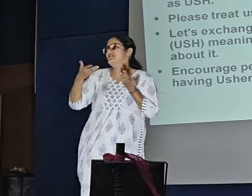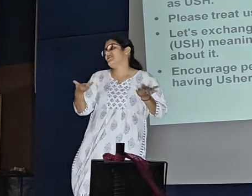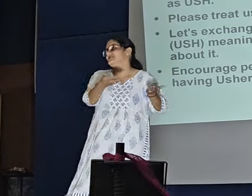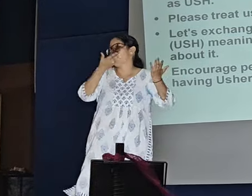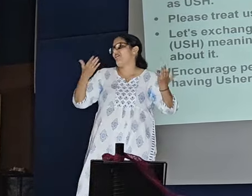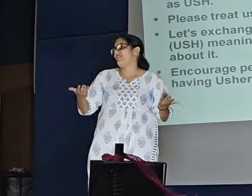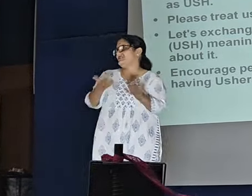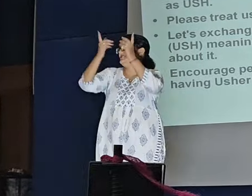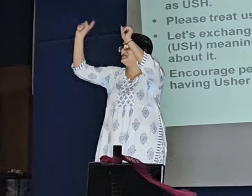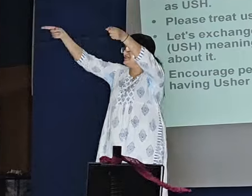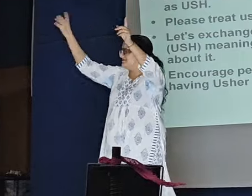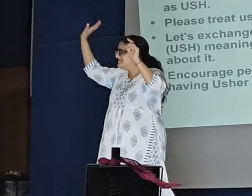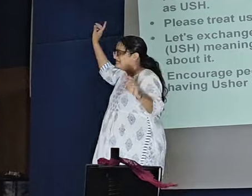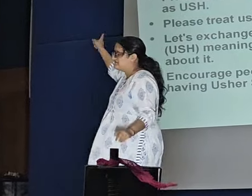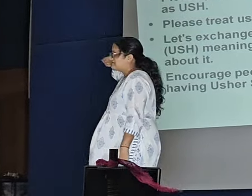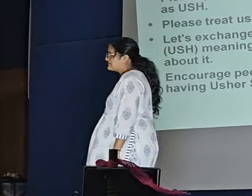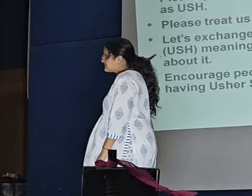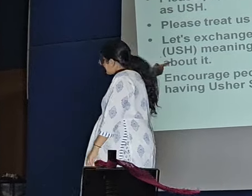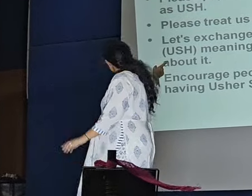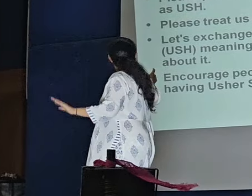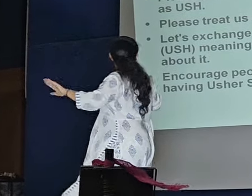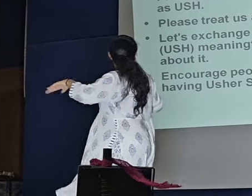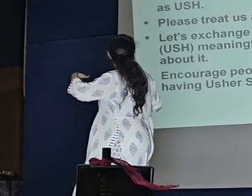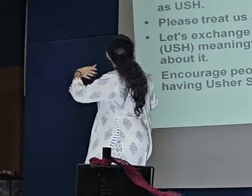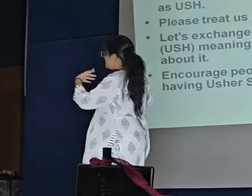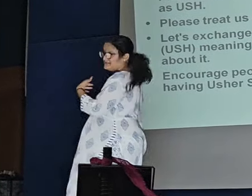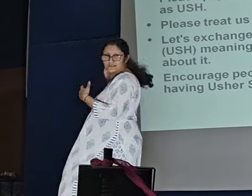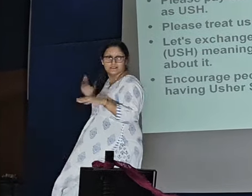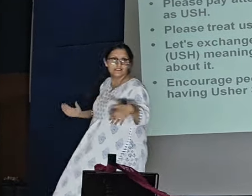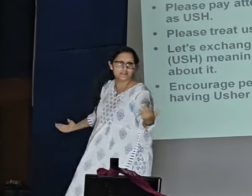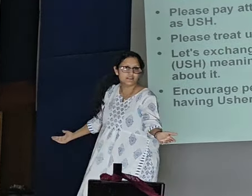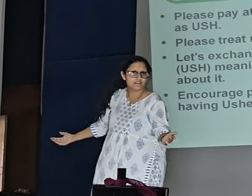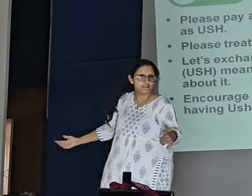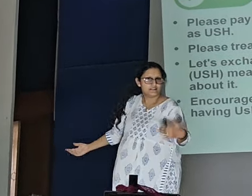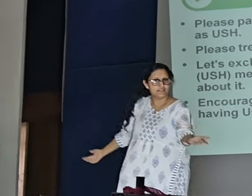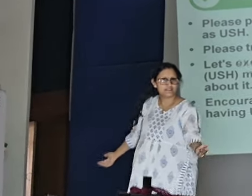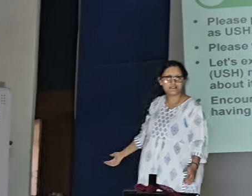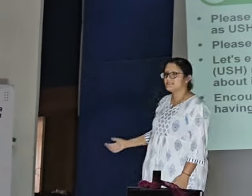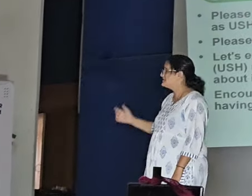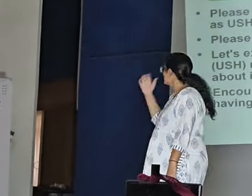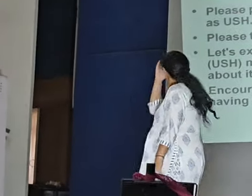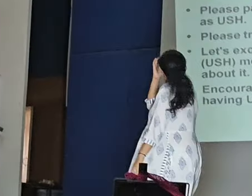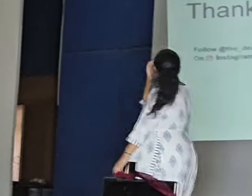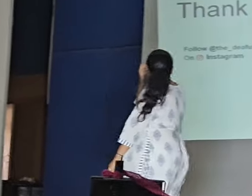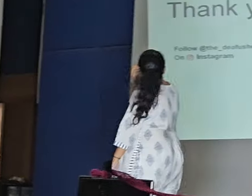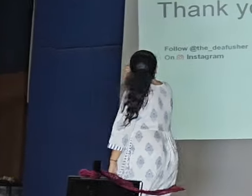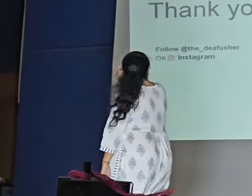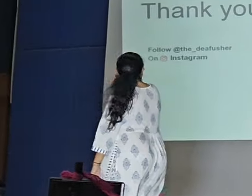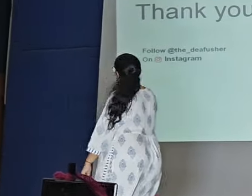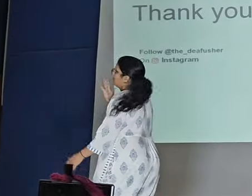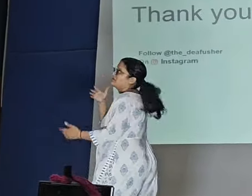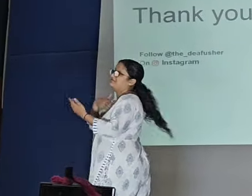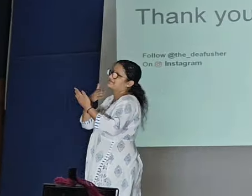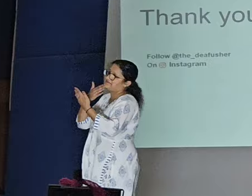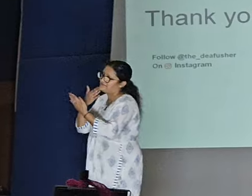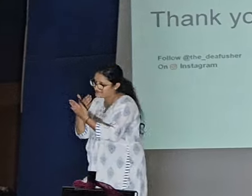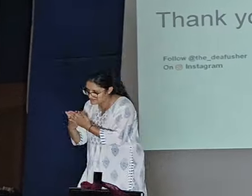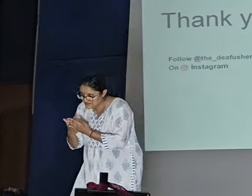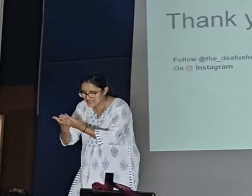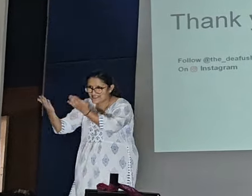अब काफी सारे अशर लोग होते हैं जो जिनका ड्रीम ये रहता है कि हमारे मतलब हम इंकरेज करें लोगों को काफी ज्यादा